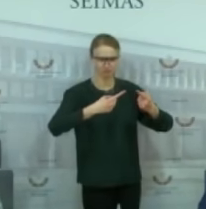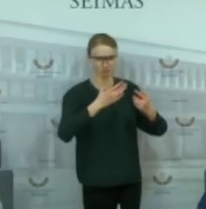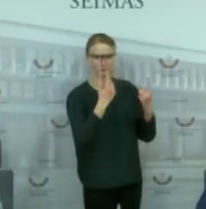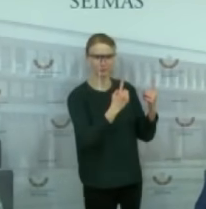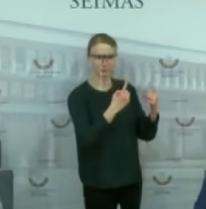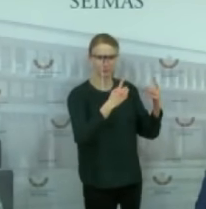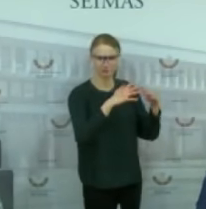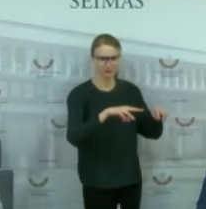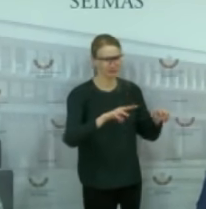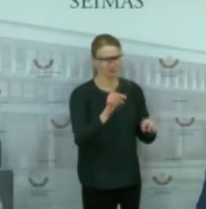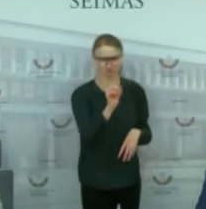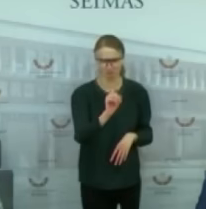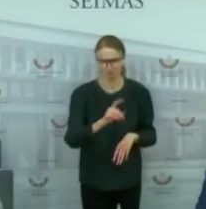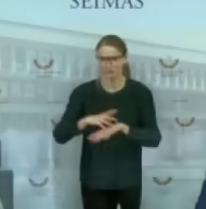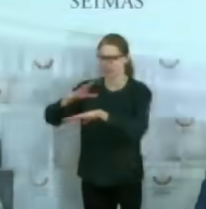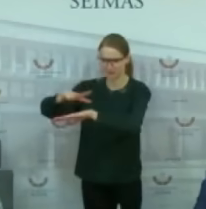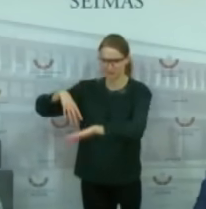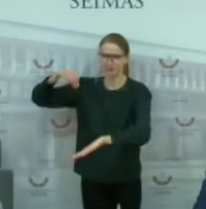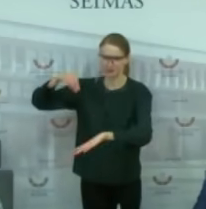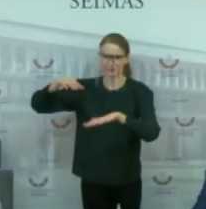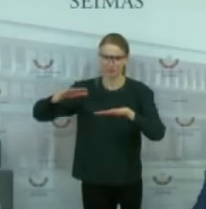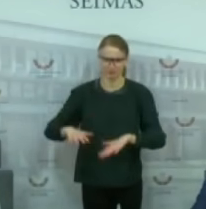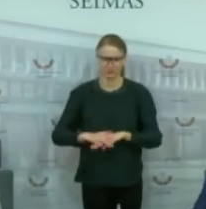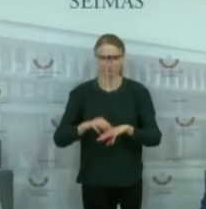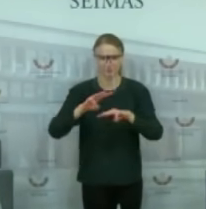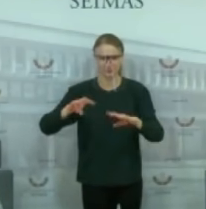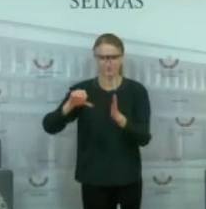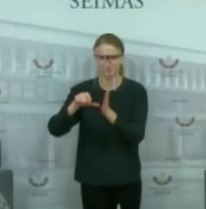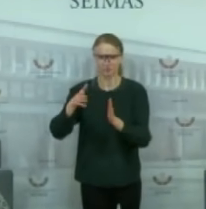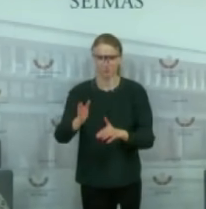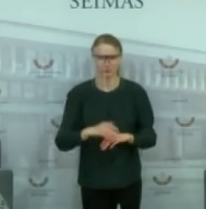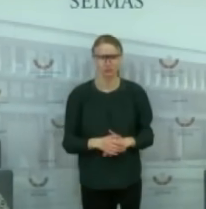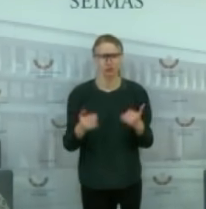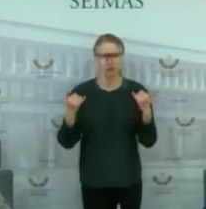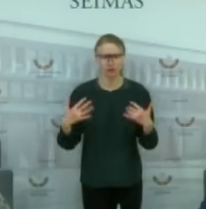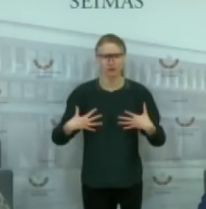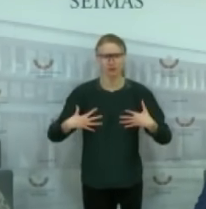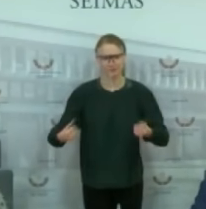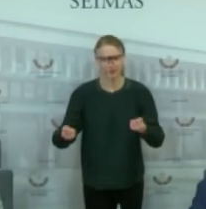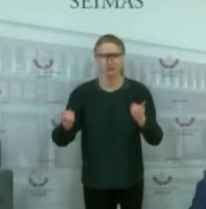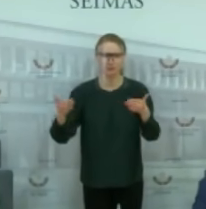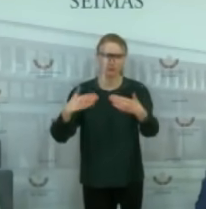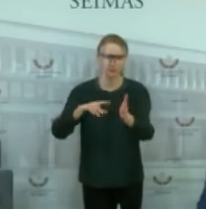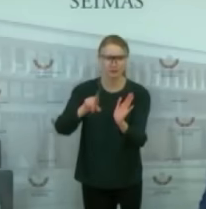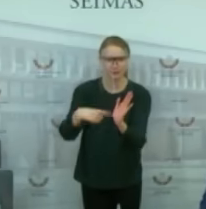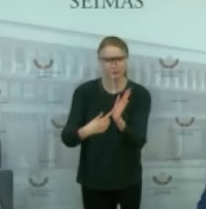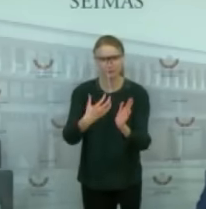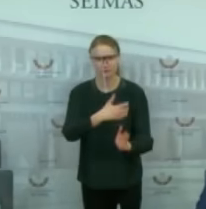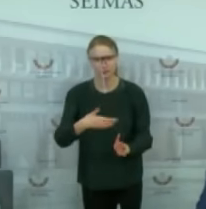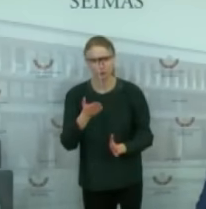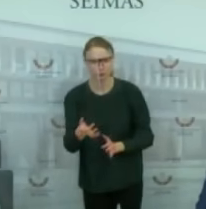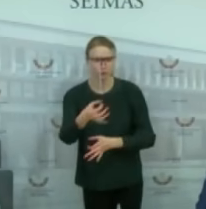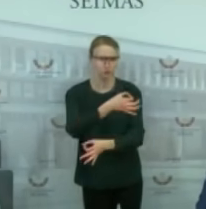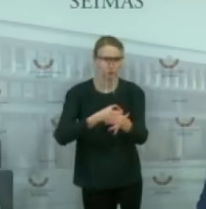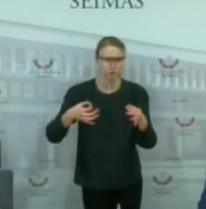Seime, kur dalyvauja ministras posėdžiuose ir šiandien bus ir sveikatos sistemai svarbus klausimas, kaip tik šiuo metu yra